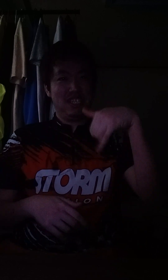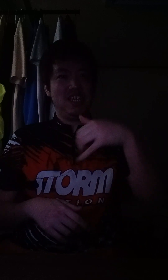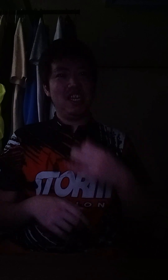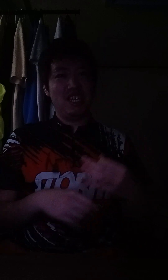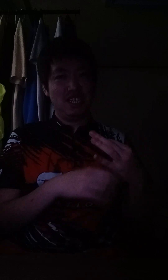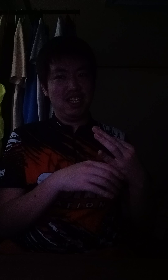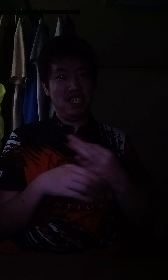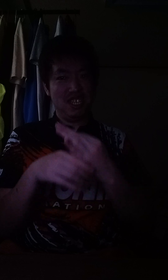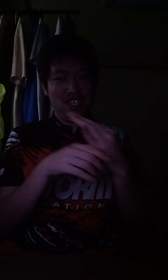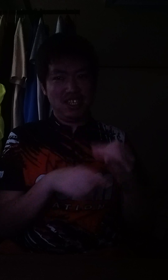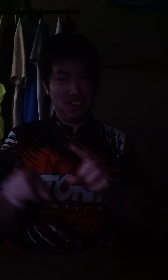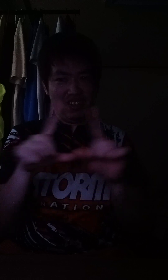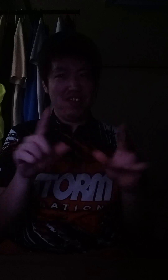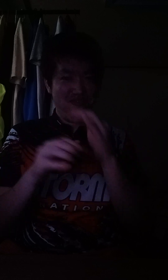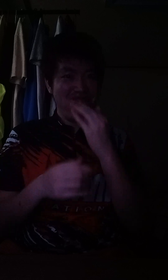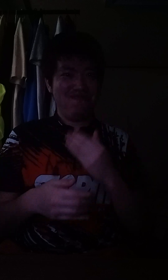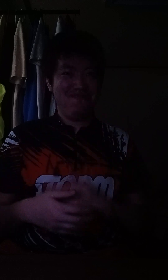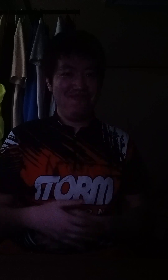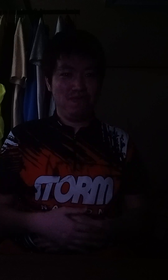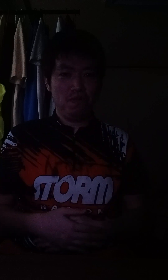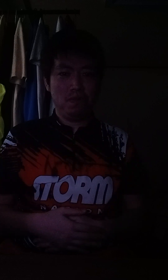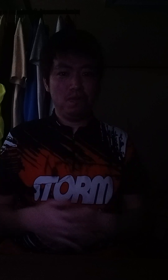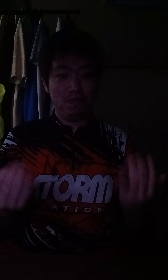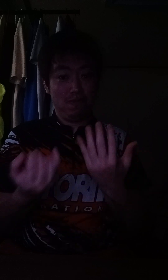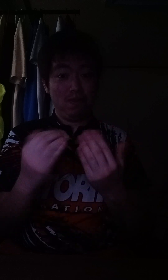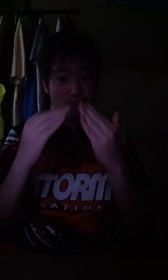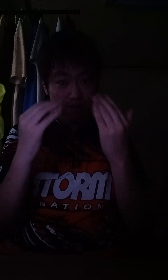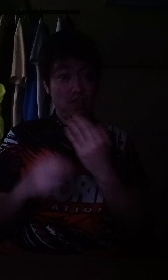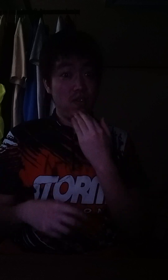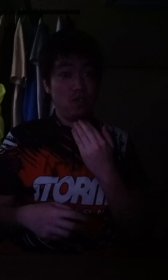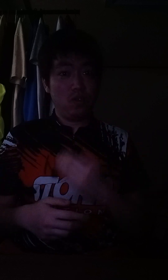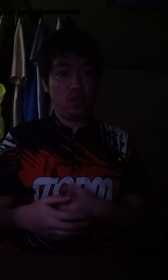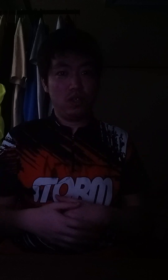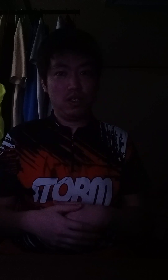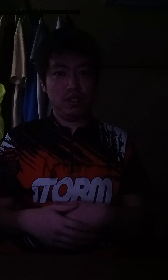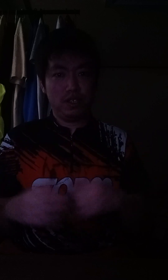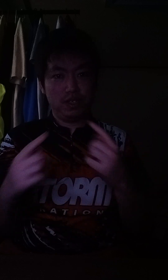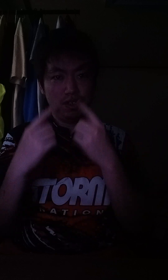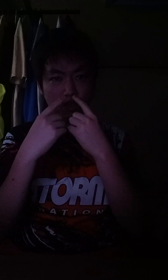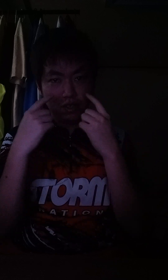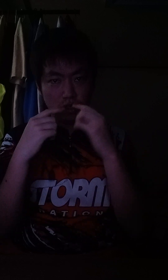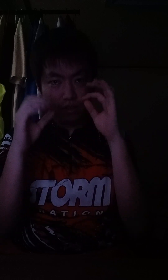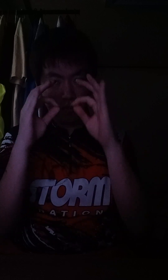네, 잘 드세요. 네. 집에 갈 수 있을까요? 산소 빼고 괜찮으니까 갈 수 있겠네요.